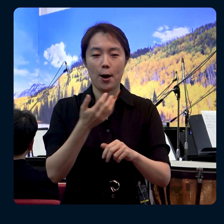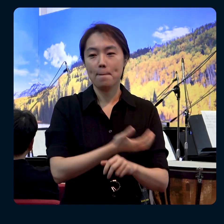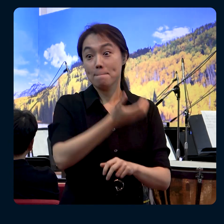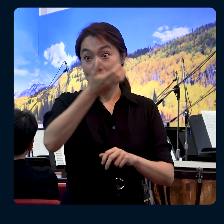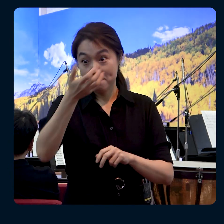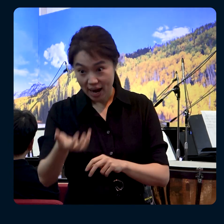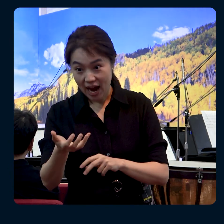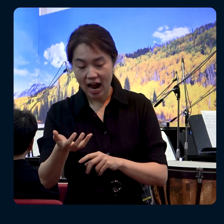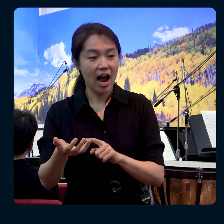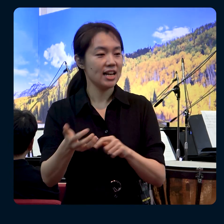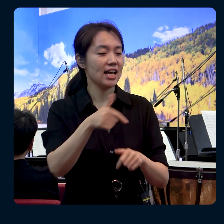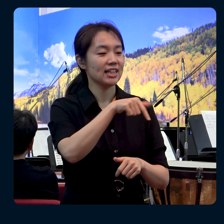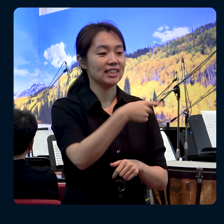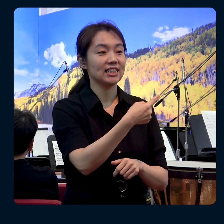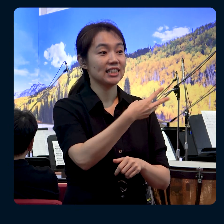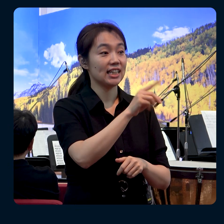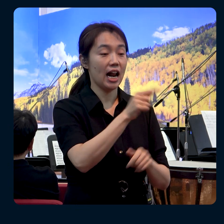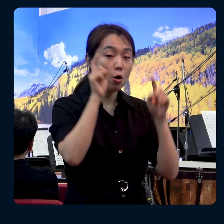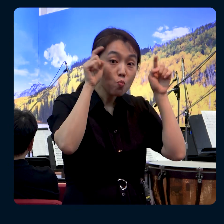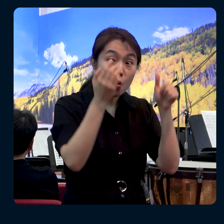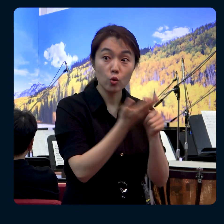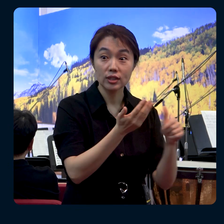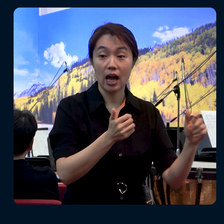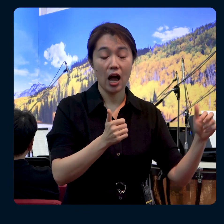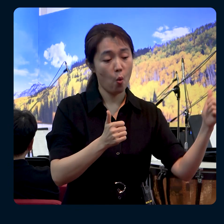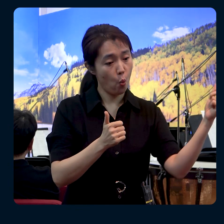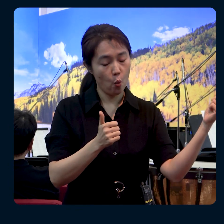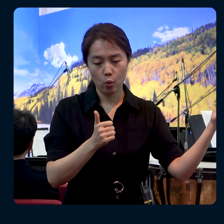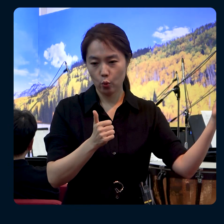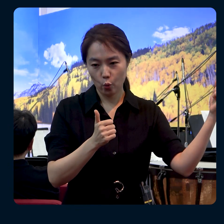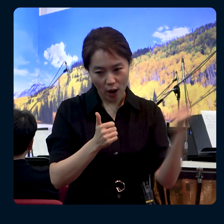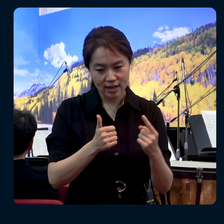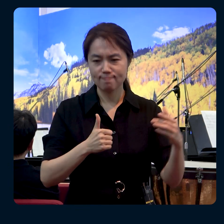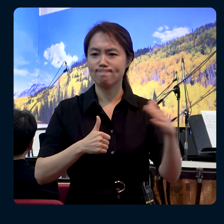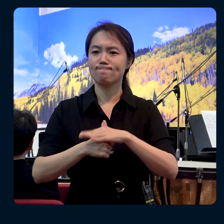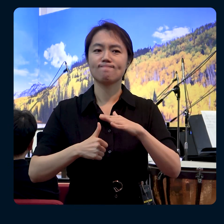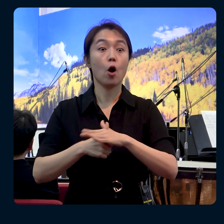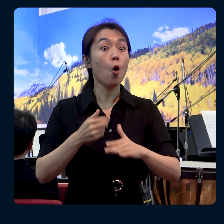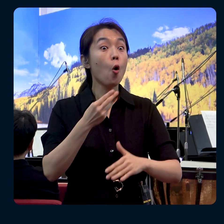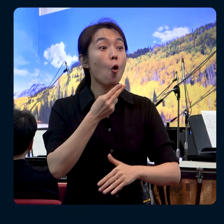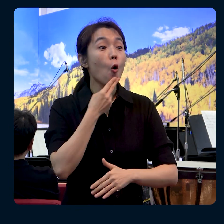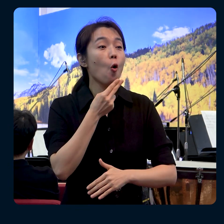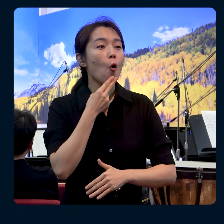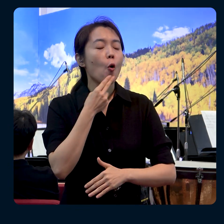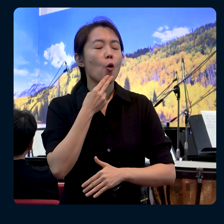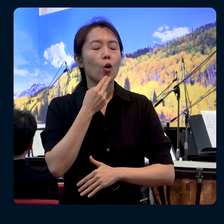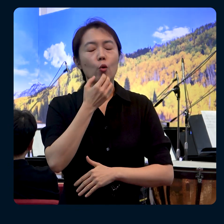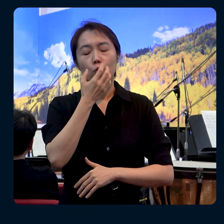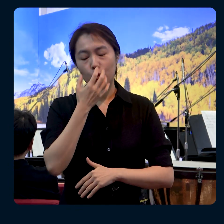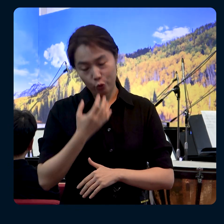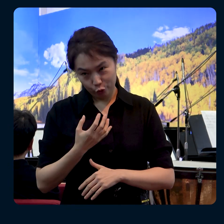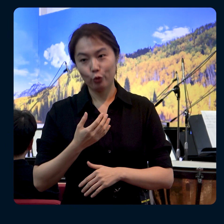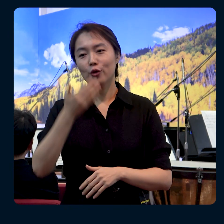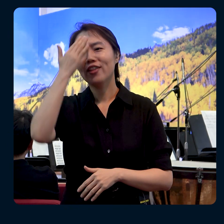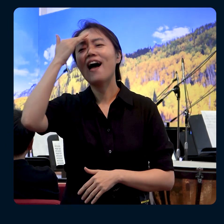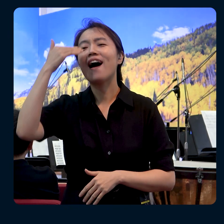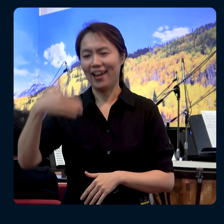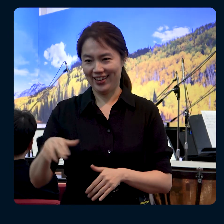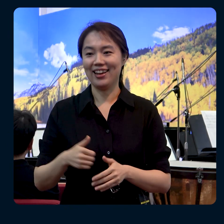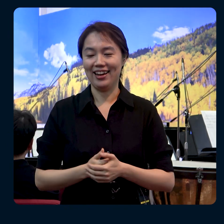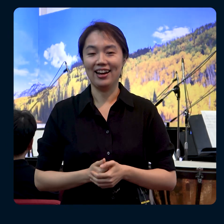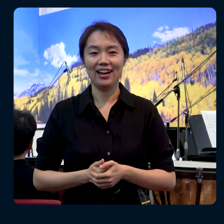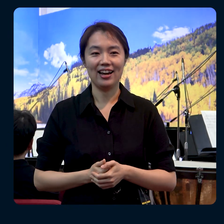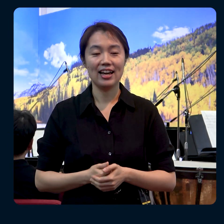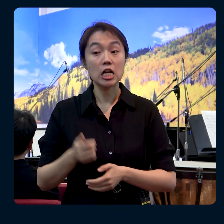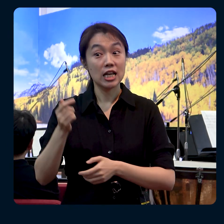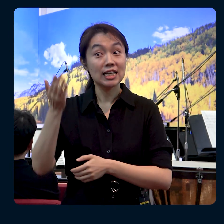걸지 않으니까 이제 한숨을 돌리게 된 것입니다. 그것이 지난주까지 봤던 말씀의 내용이죠. 자,